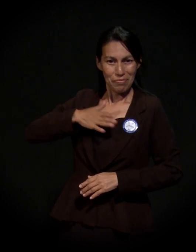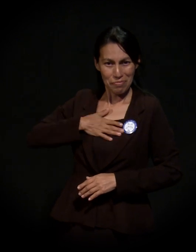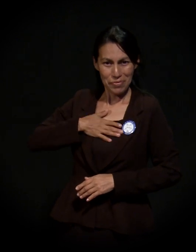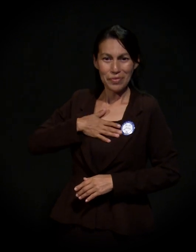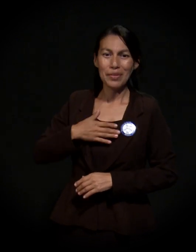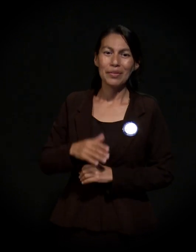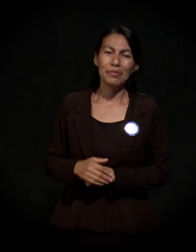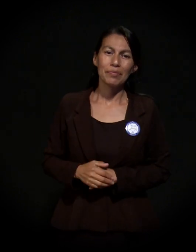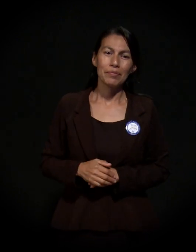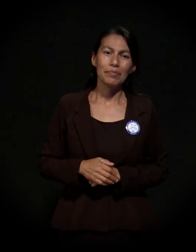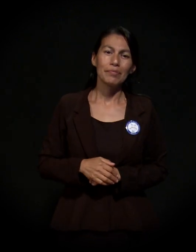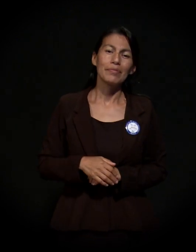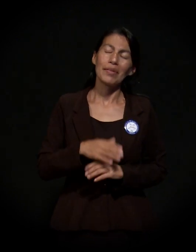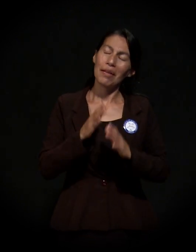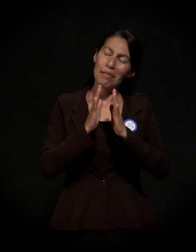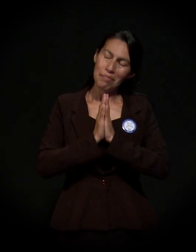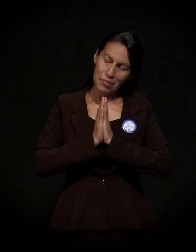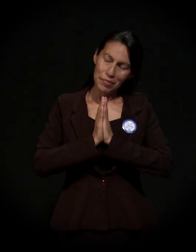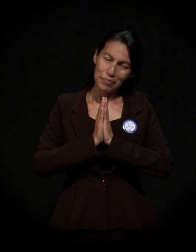La oración,